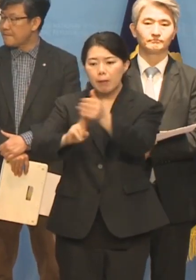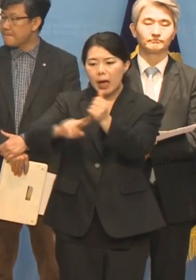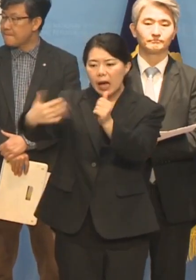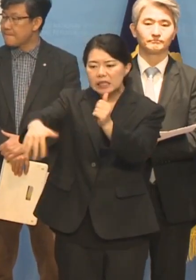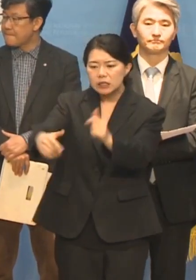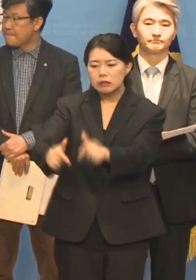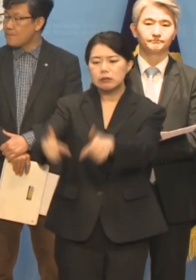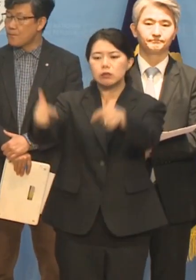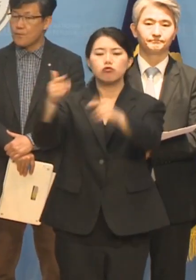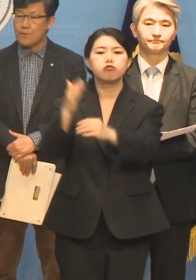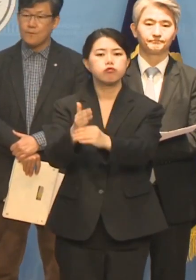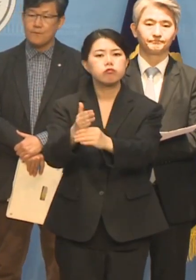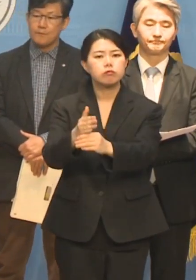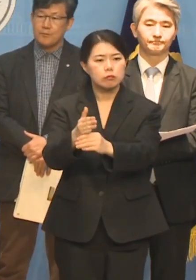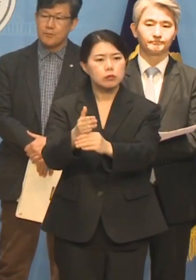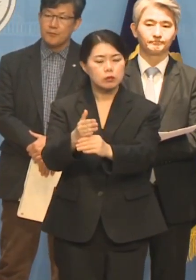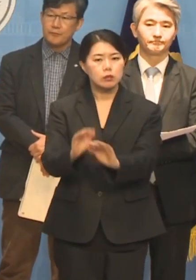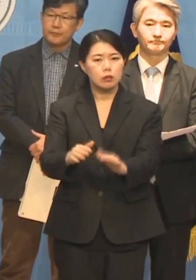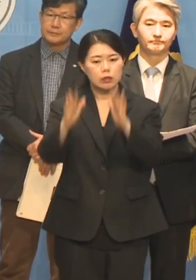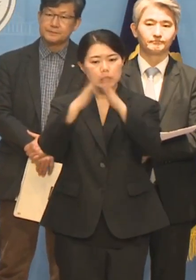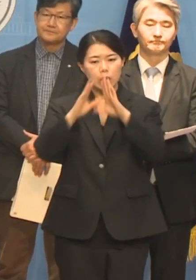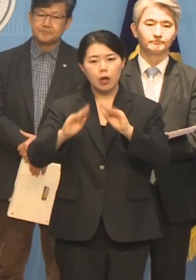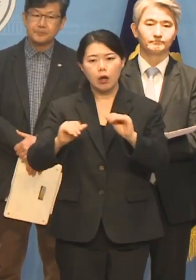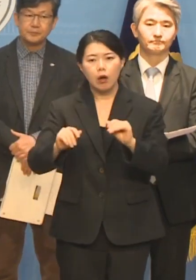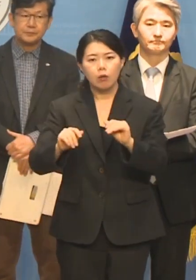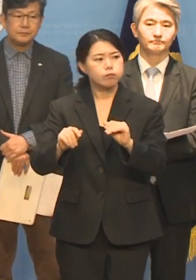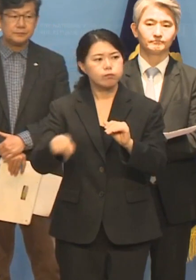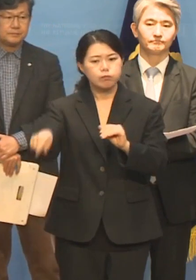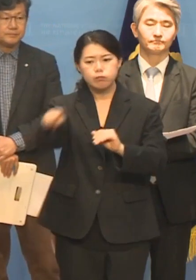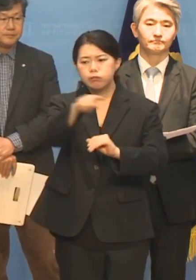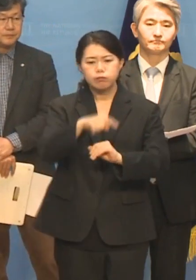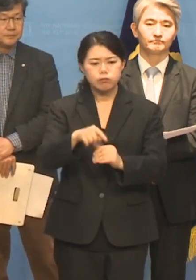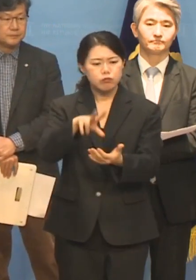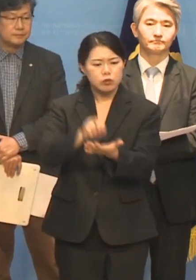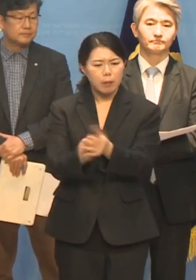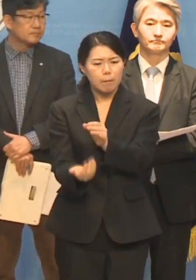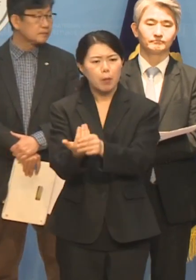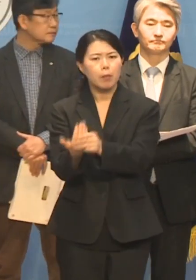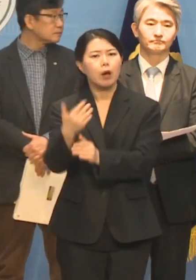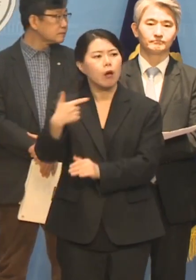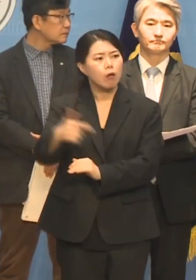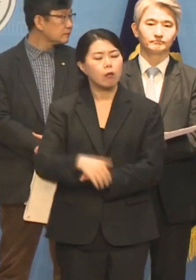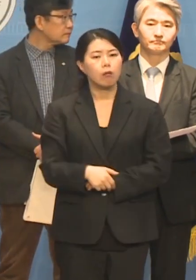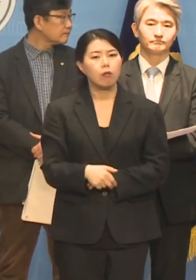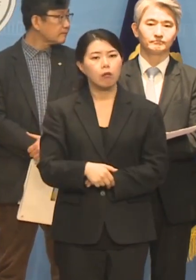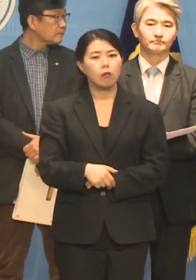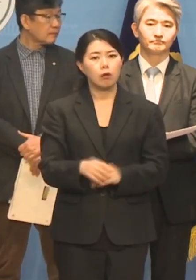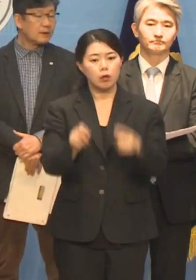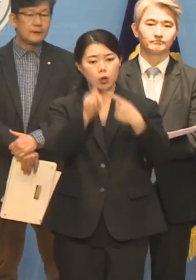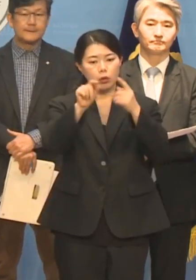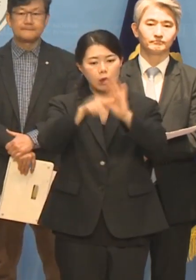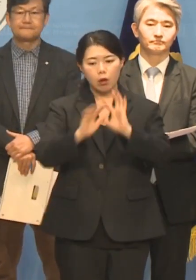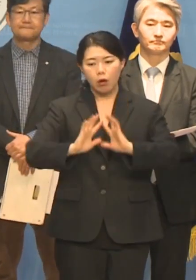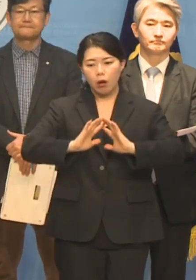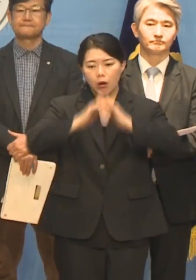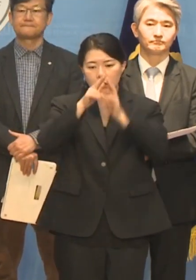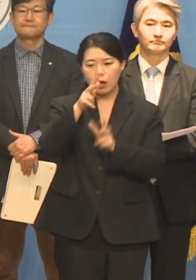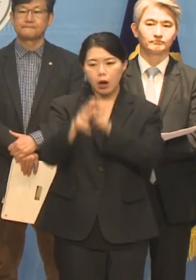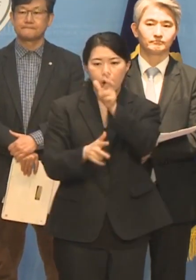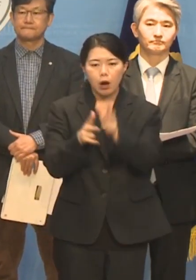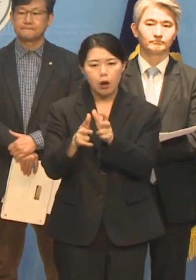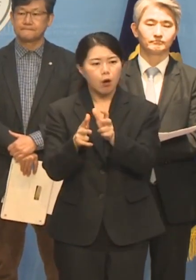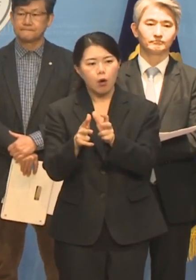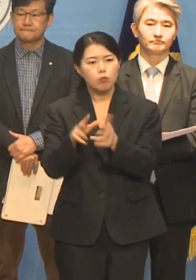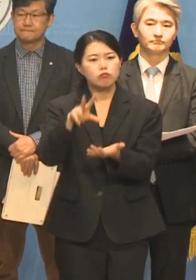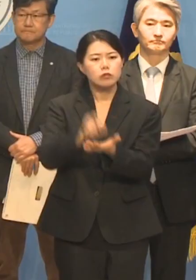늘어났습니다. 부동산 PF 위험도 여전히 해소되지 않았습니다. 1월 달까지만 해도 건설 산업이 불황기니까 어떻게 하면 잘